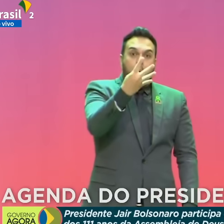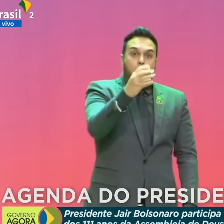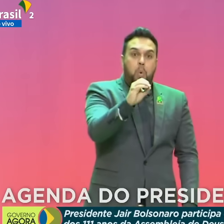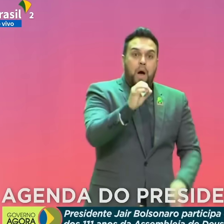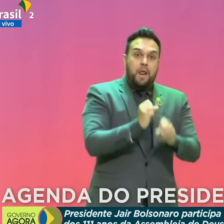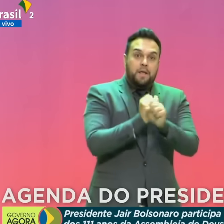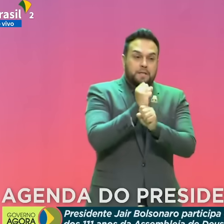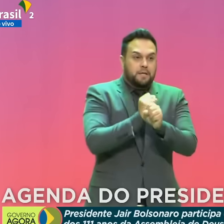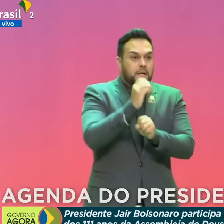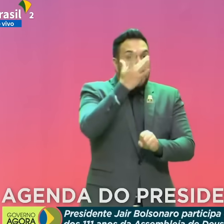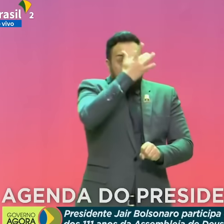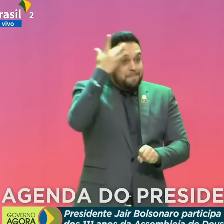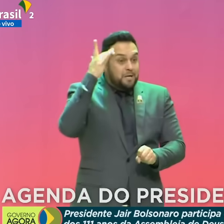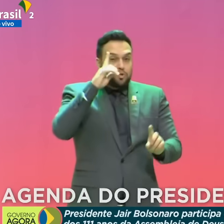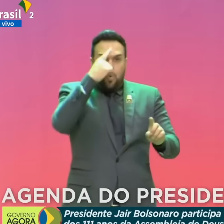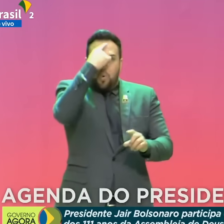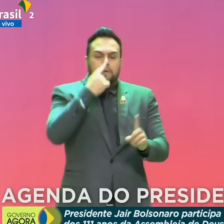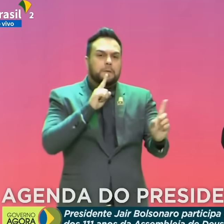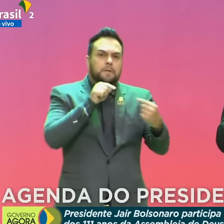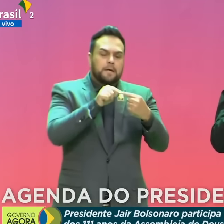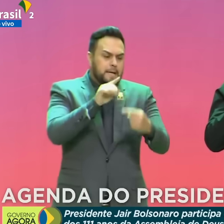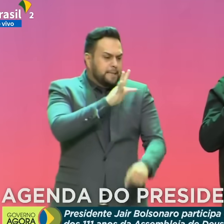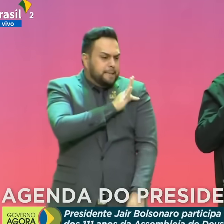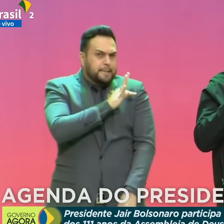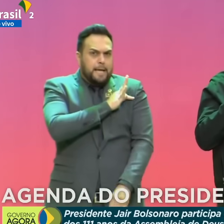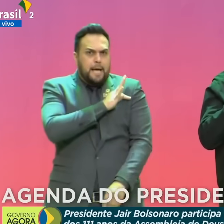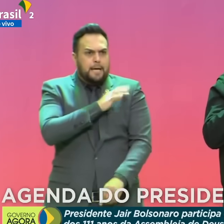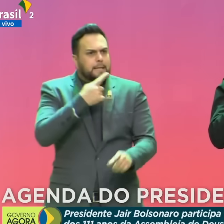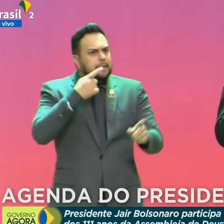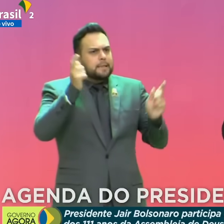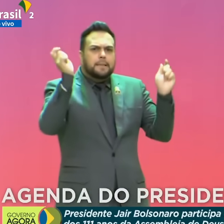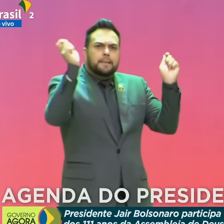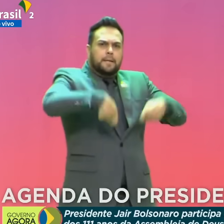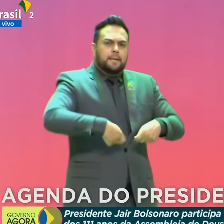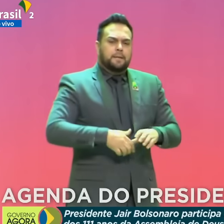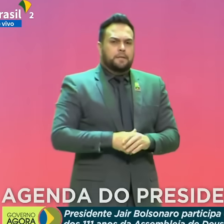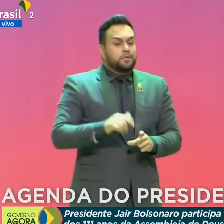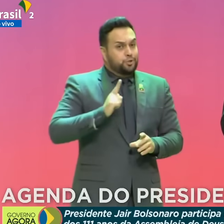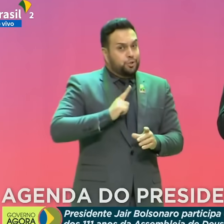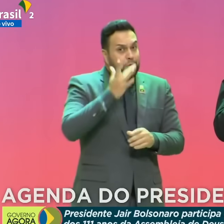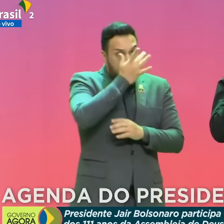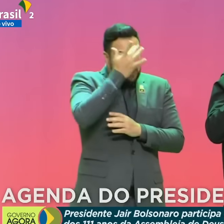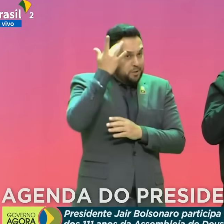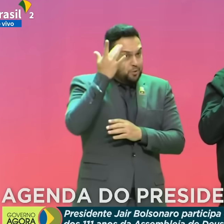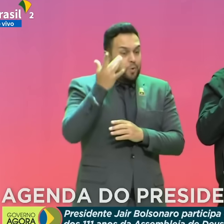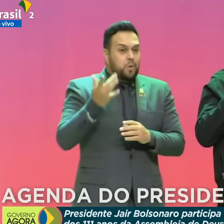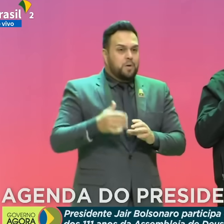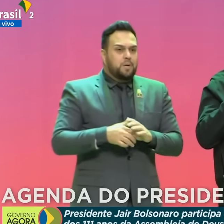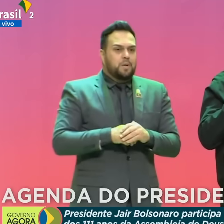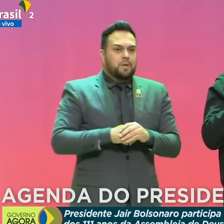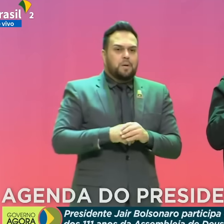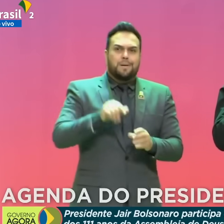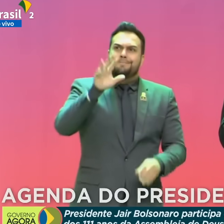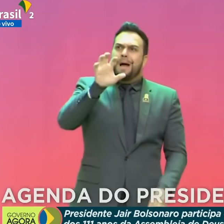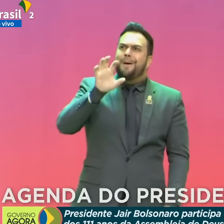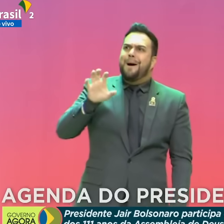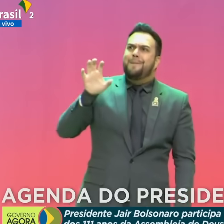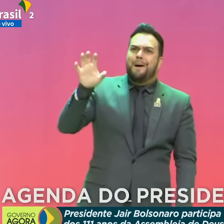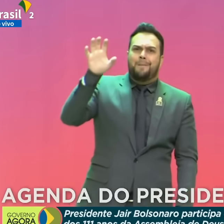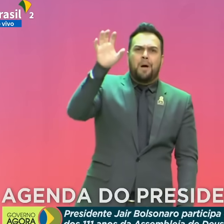anos, pessoas técnicas, competentes. Ali tinha gente de todas as regiões do